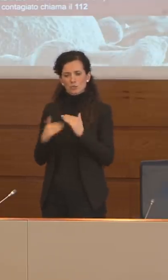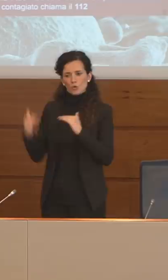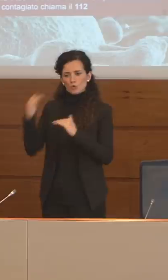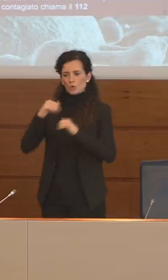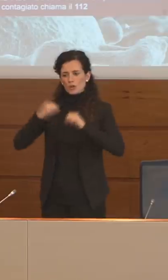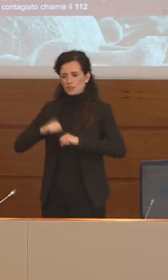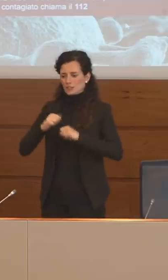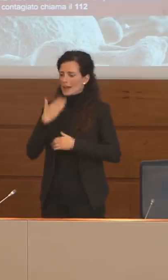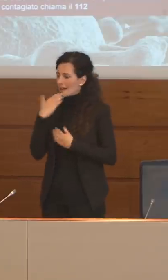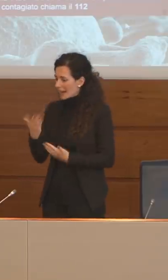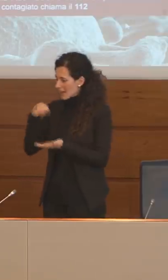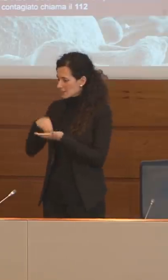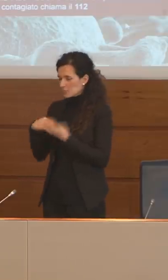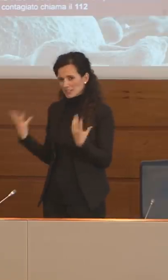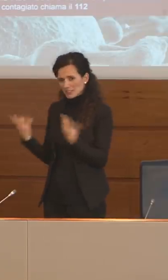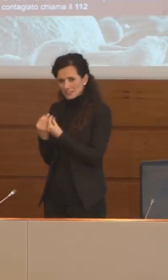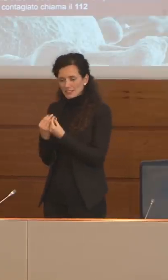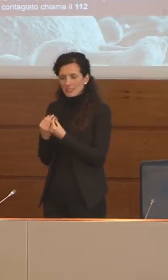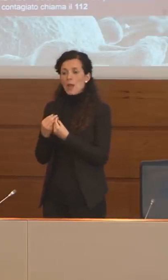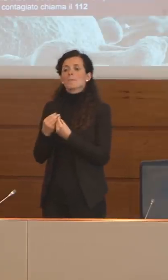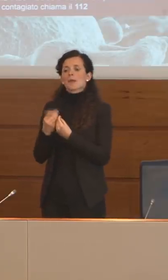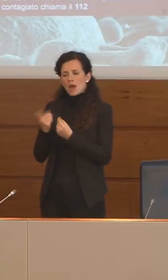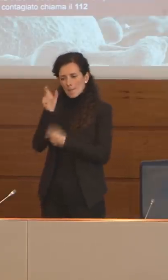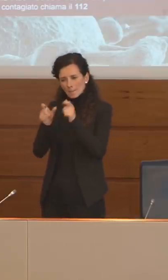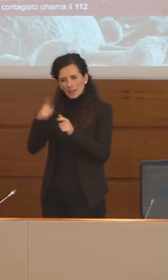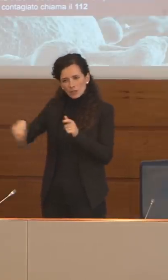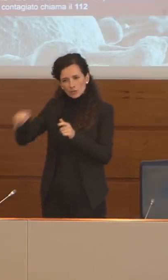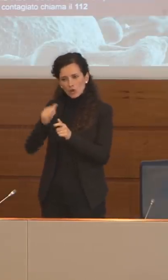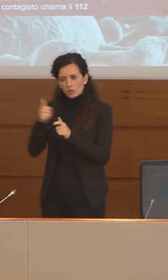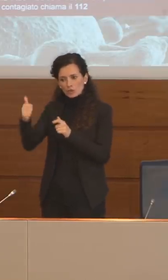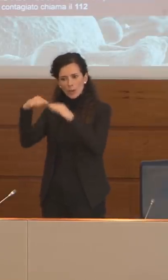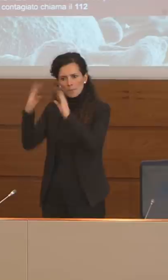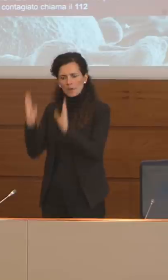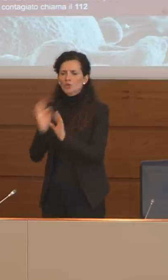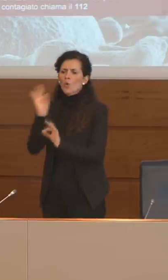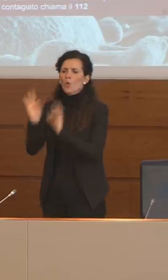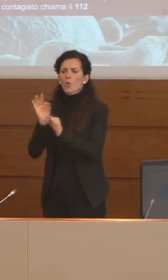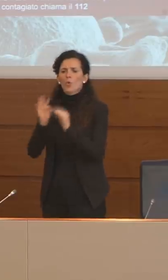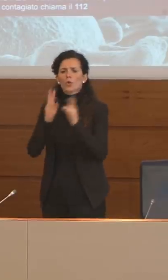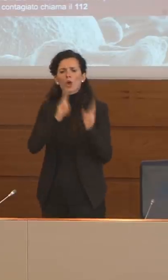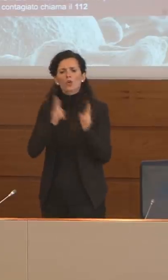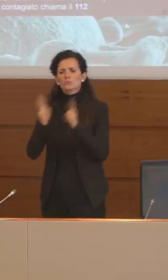che è qui accanto a me sono persone che non hanno bisogno di cure ospedaliere